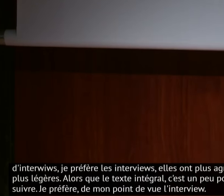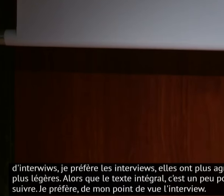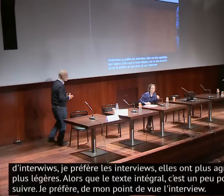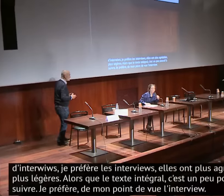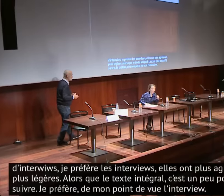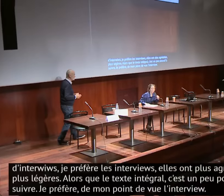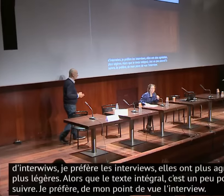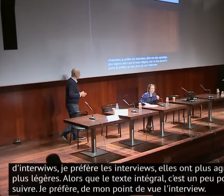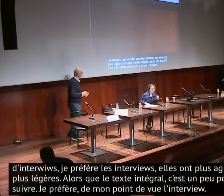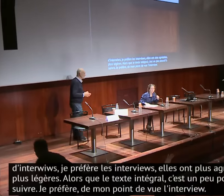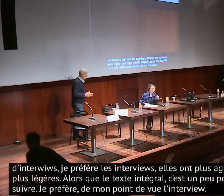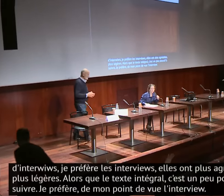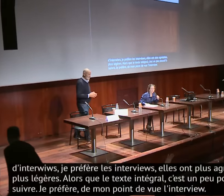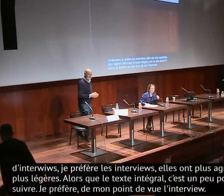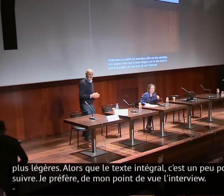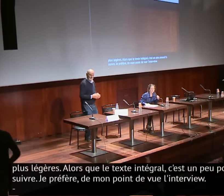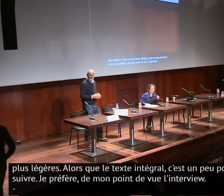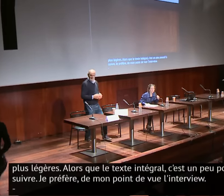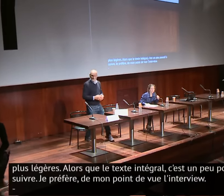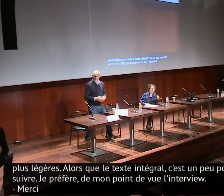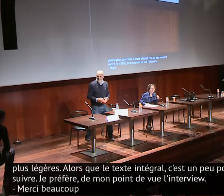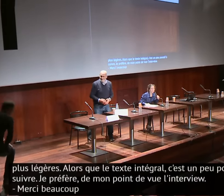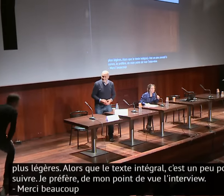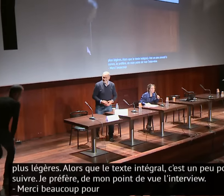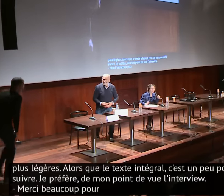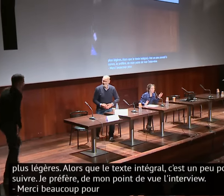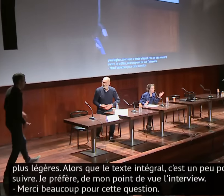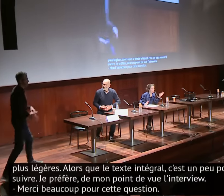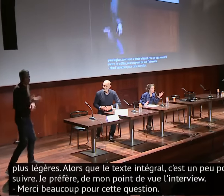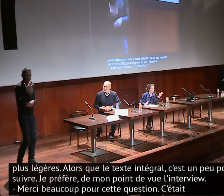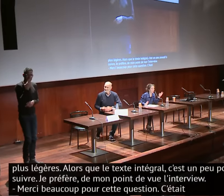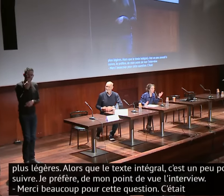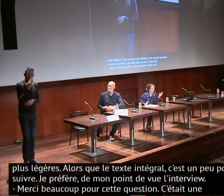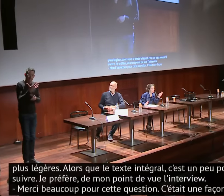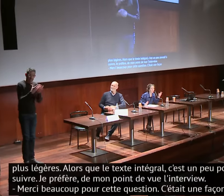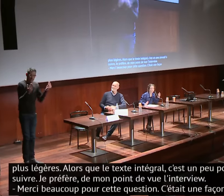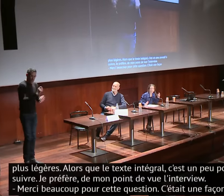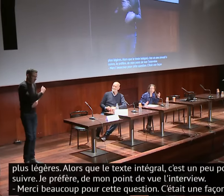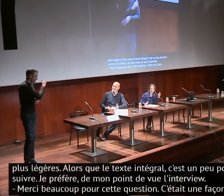Mélanie, merci beaucoup pour cette question. C'était une façon inédite